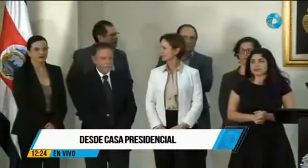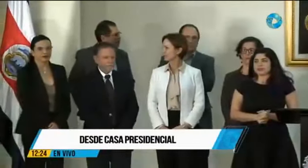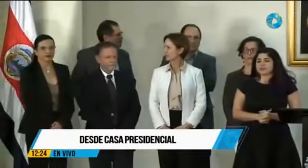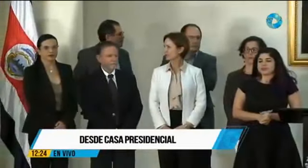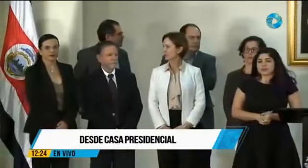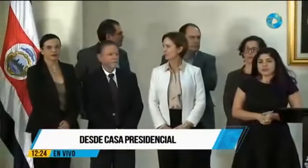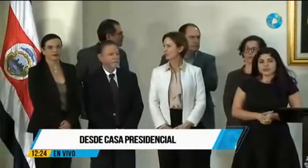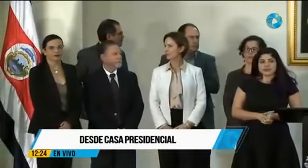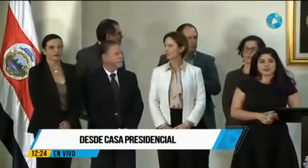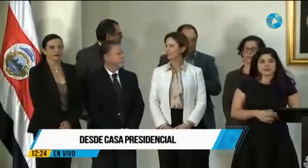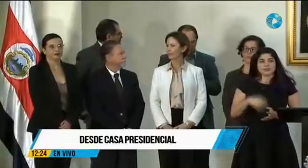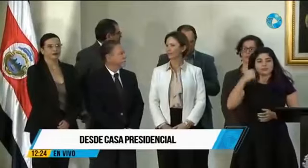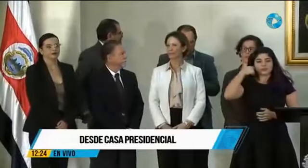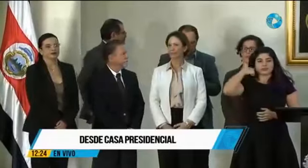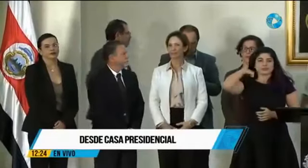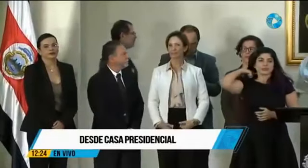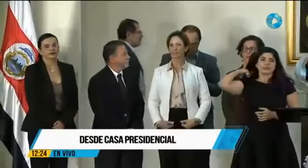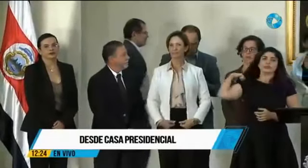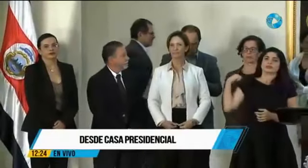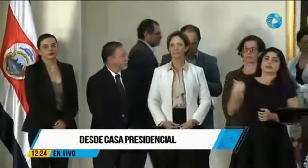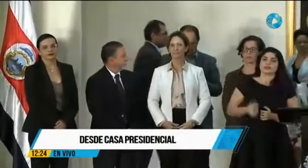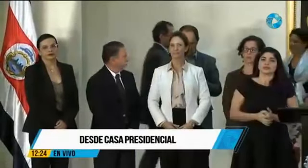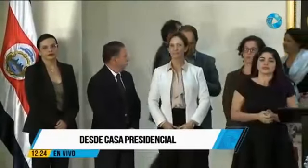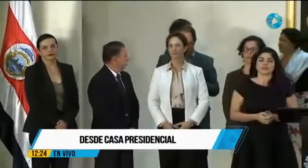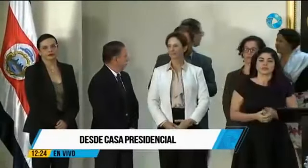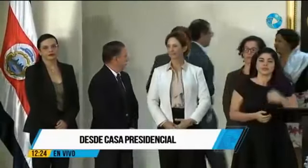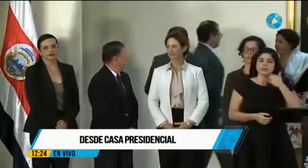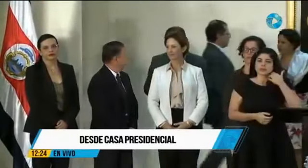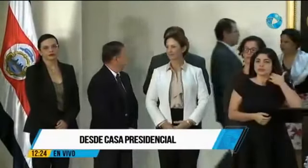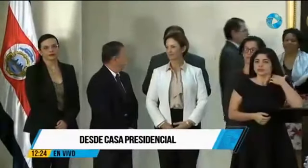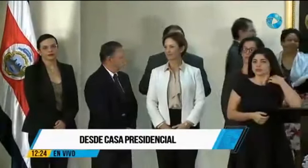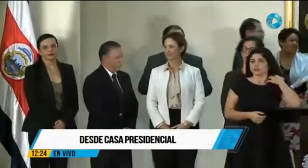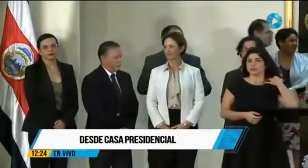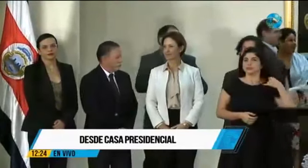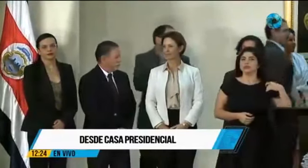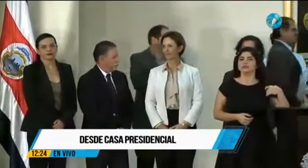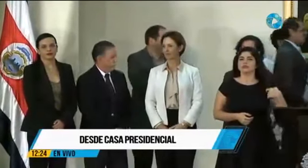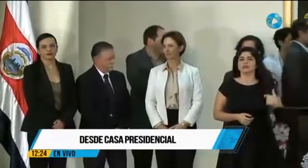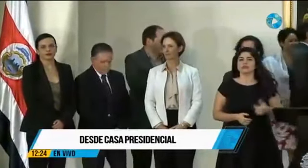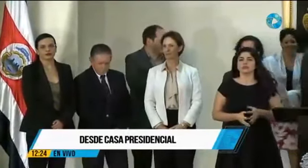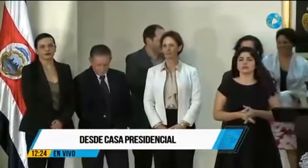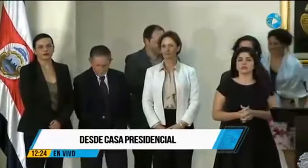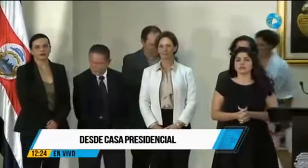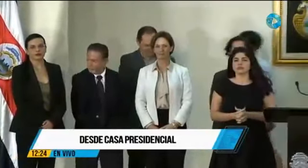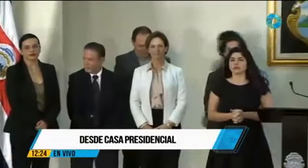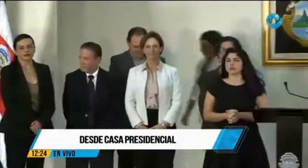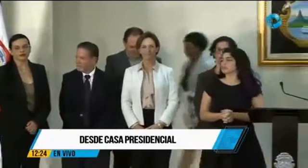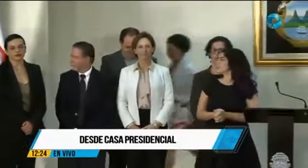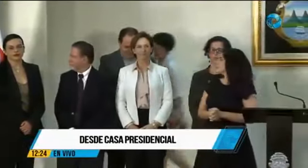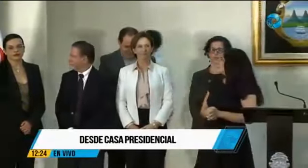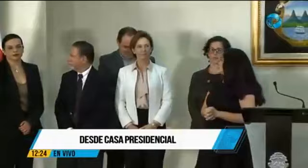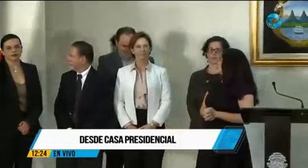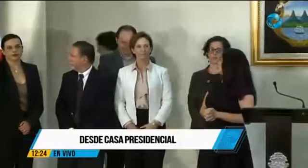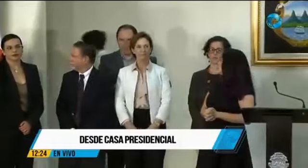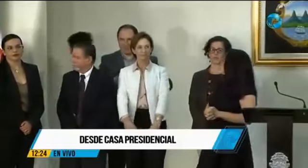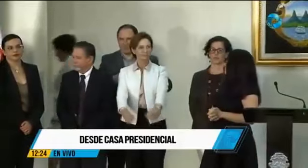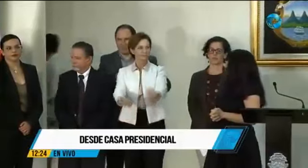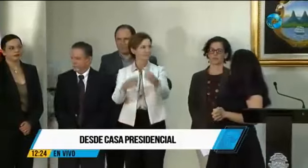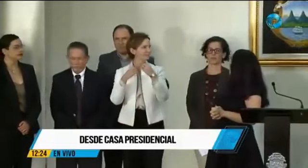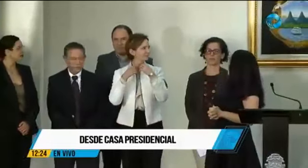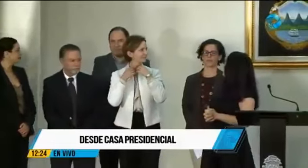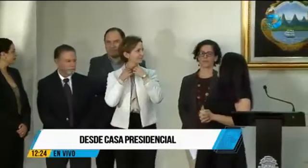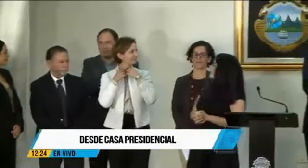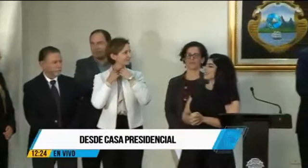bien de Diálogo Social, quien ha estado también en todas estas conversaciones con los sectores que estuvieron en diferentes